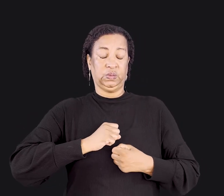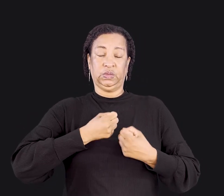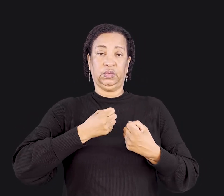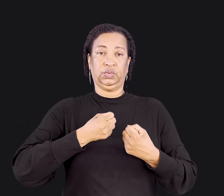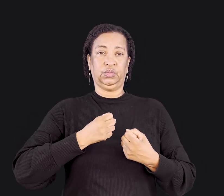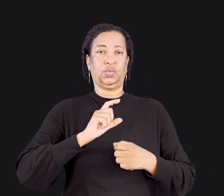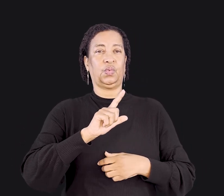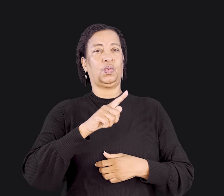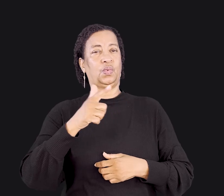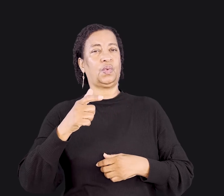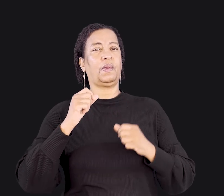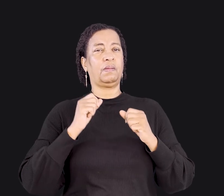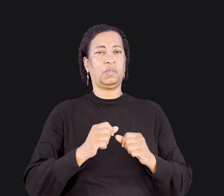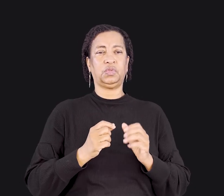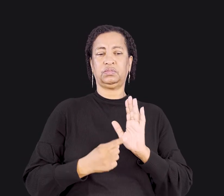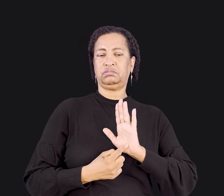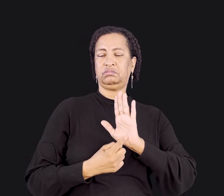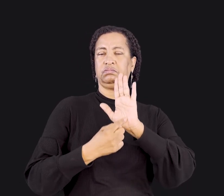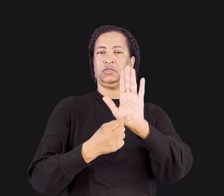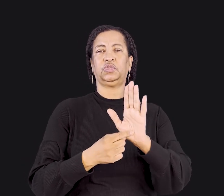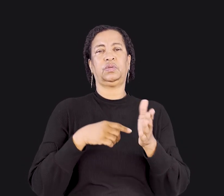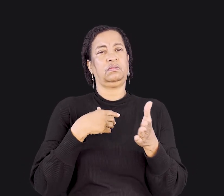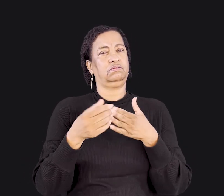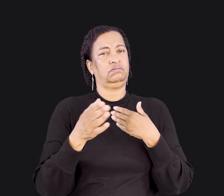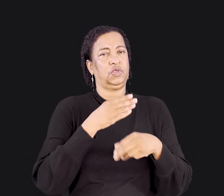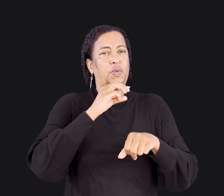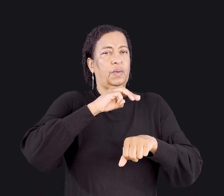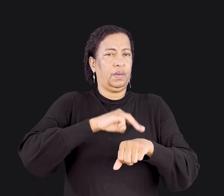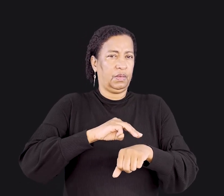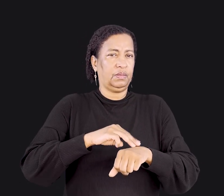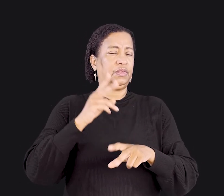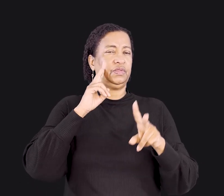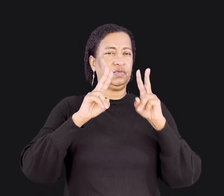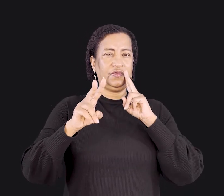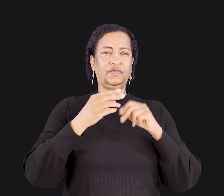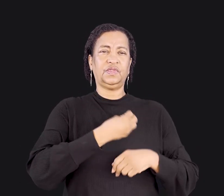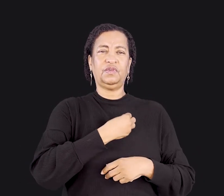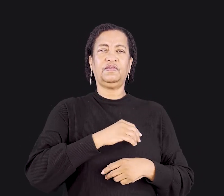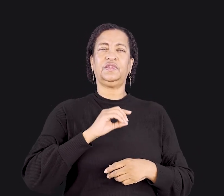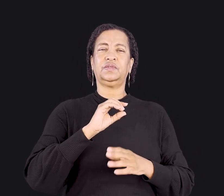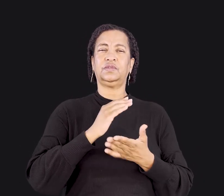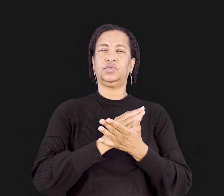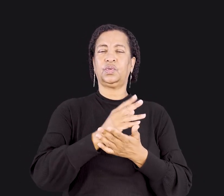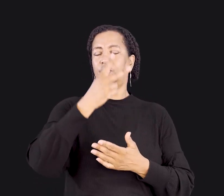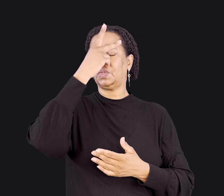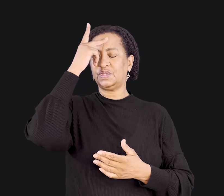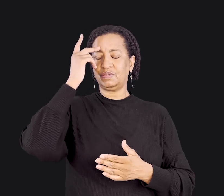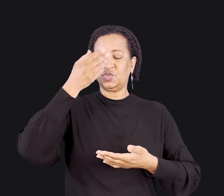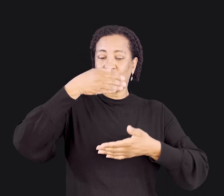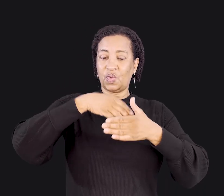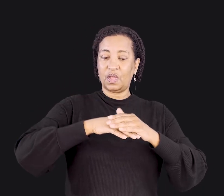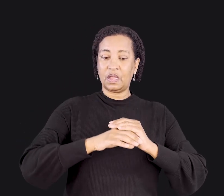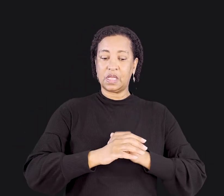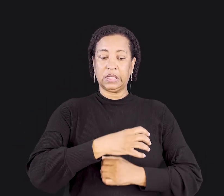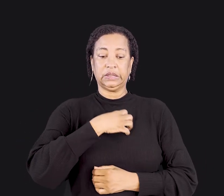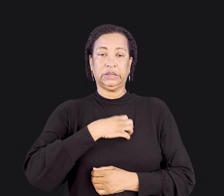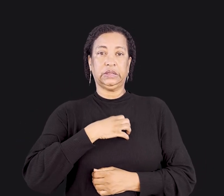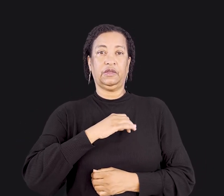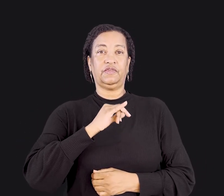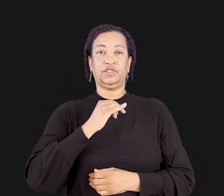hora ou outra, ela acabará se manifestando. Tenho visto isso na vida de pessoas que guardam raiva. Se a raiva não for tratada